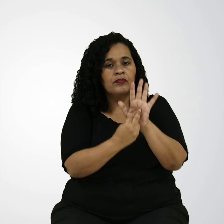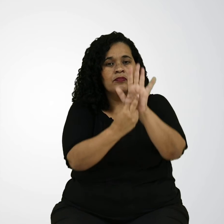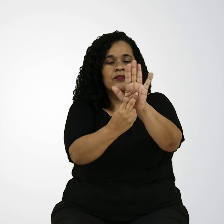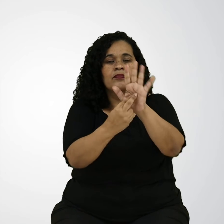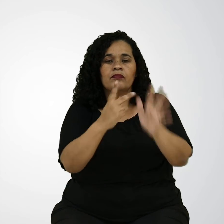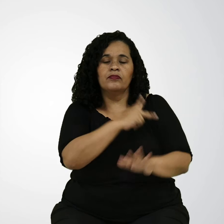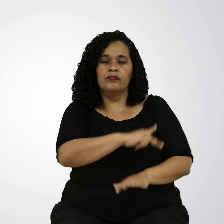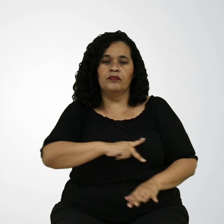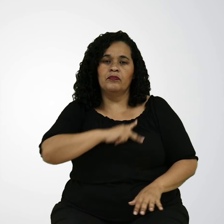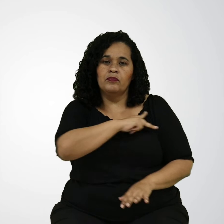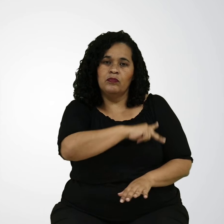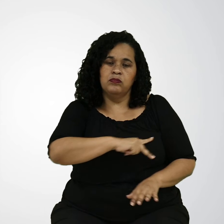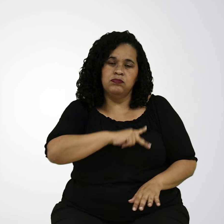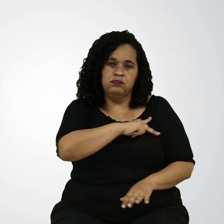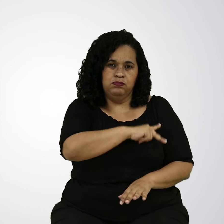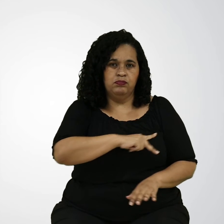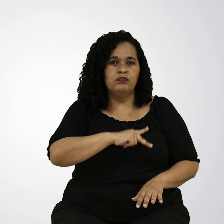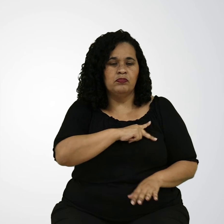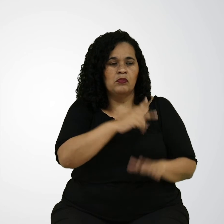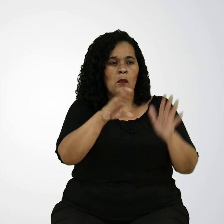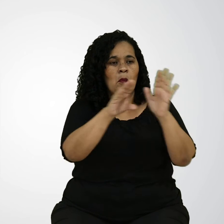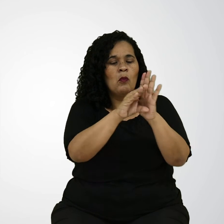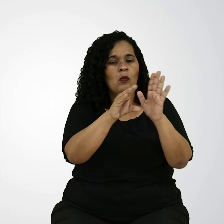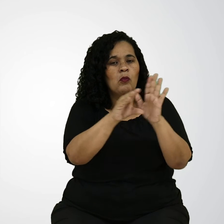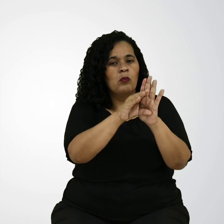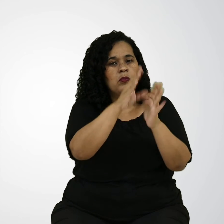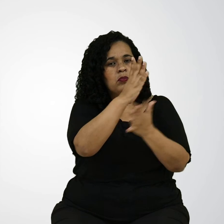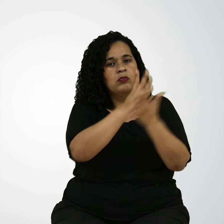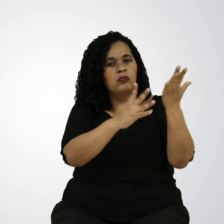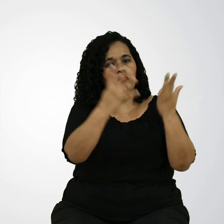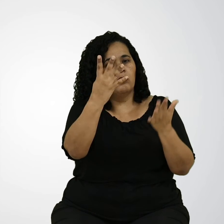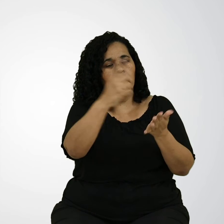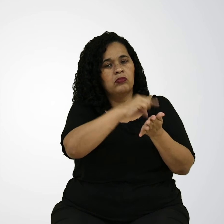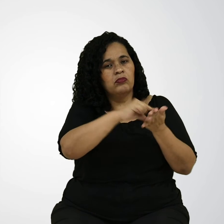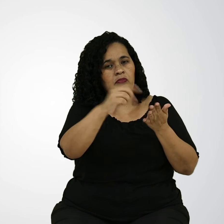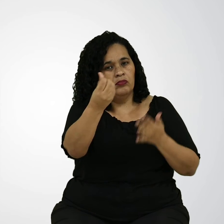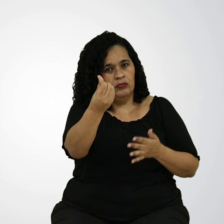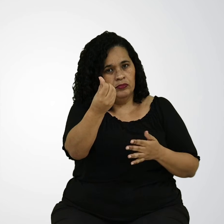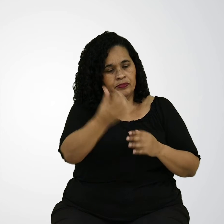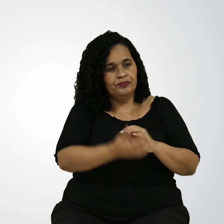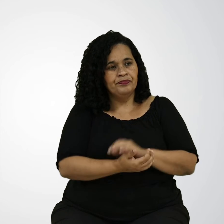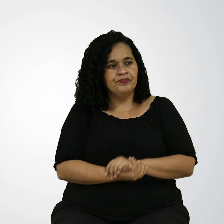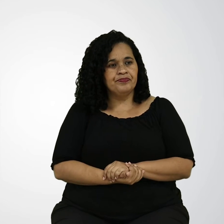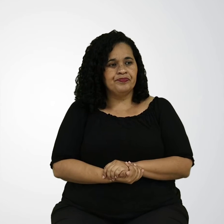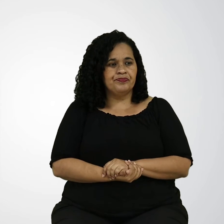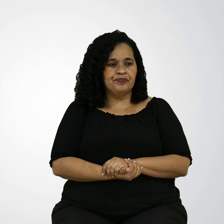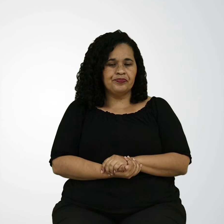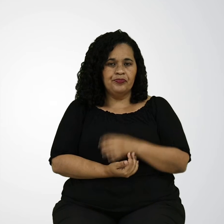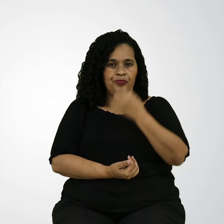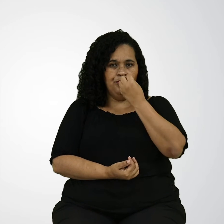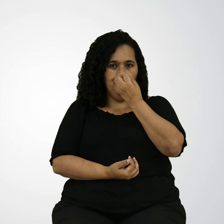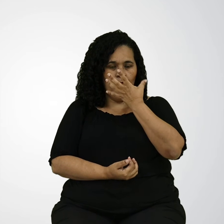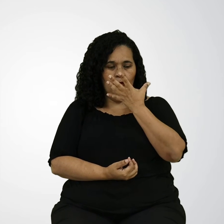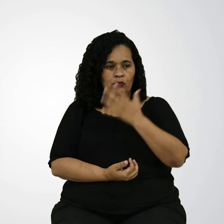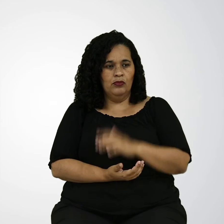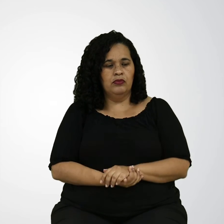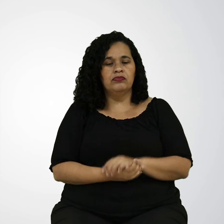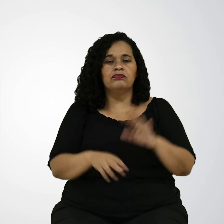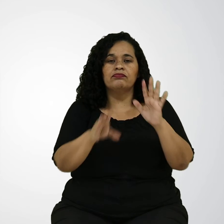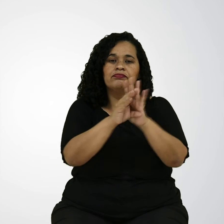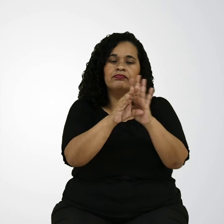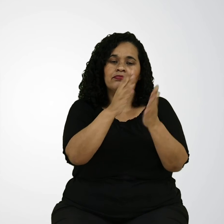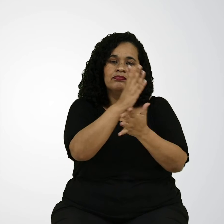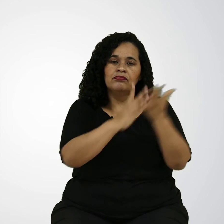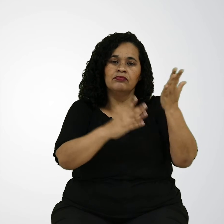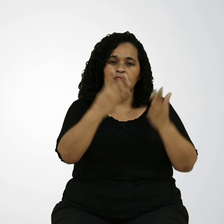a palavra do cristão em Colossenses 4:6. Legal. Colossenses 4, então,